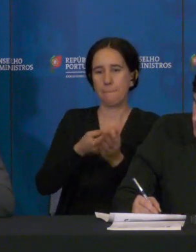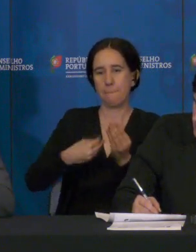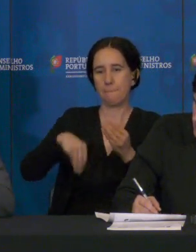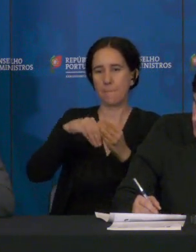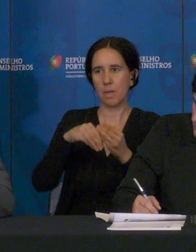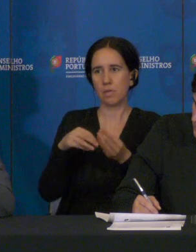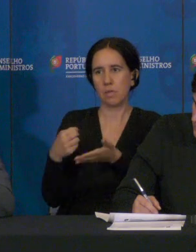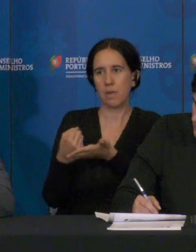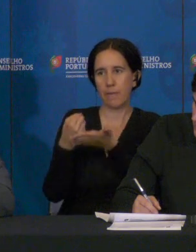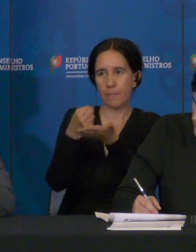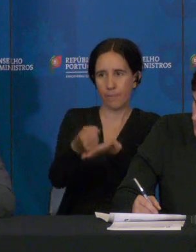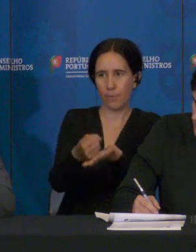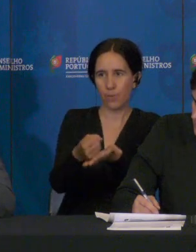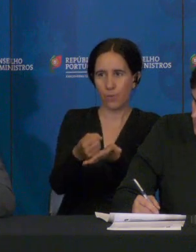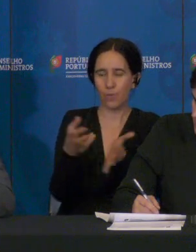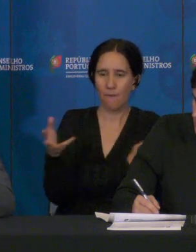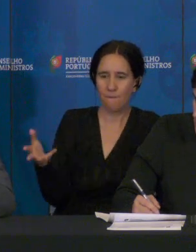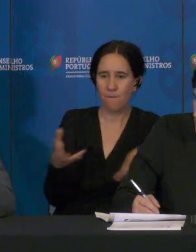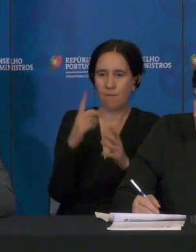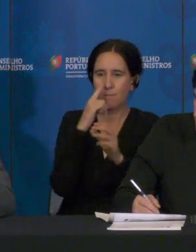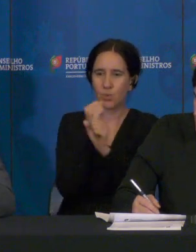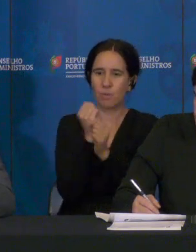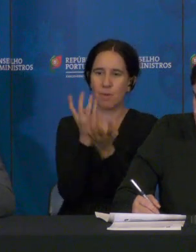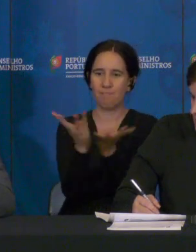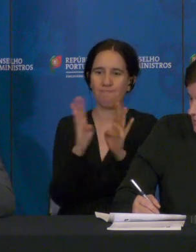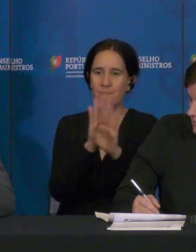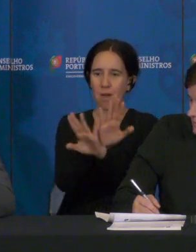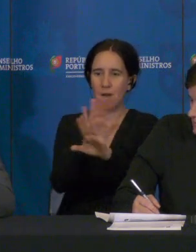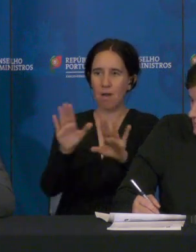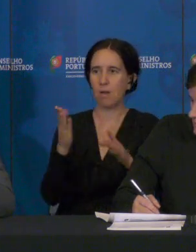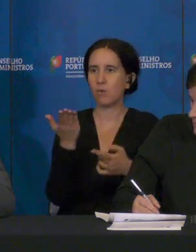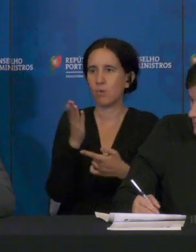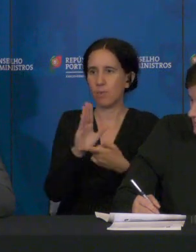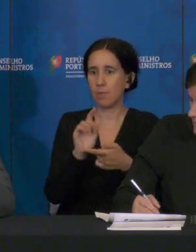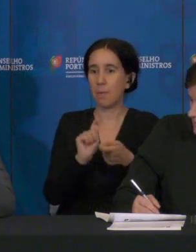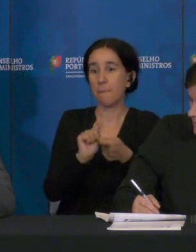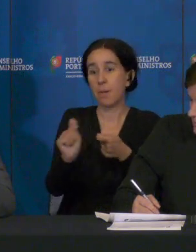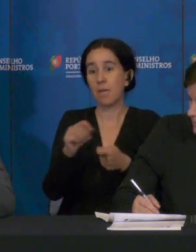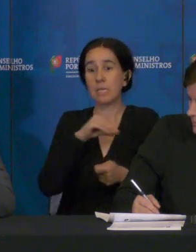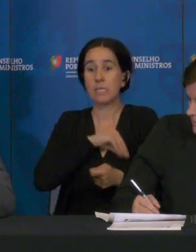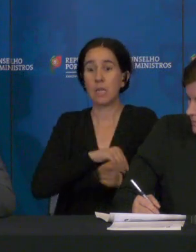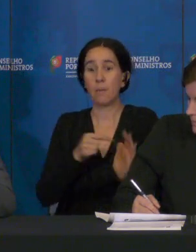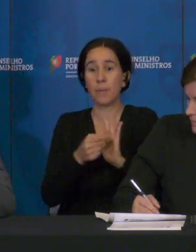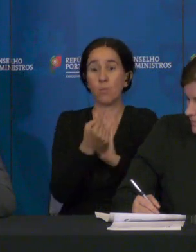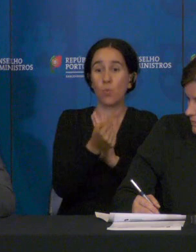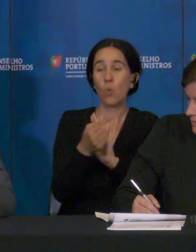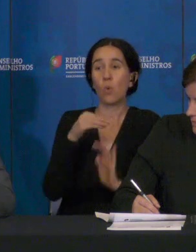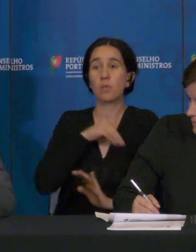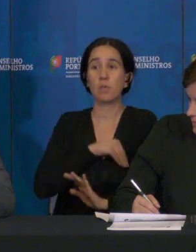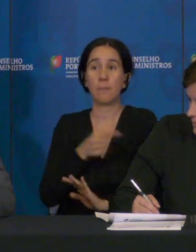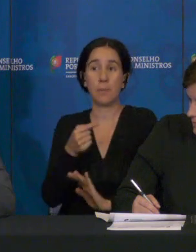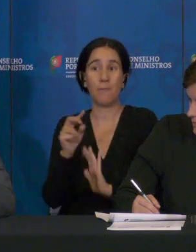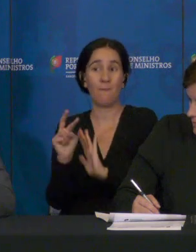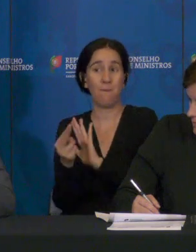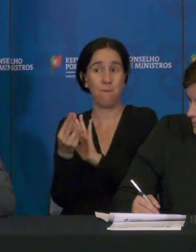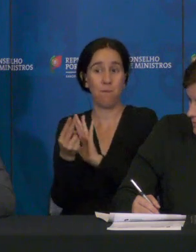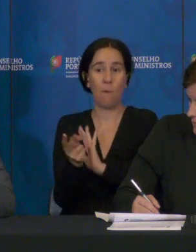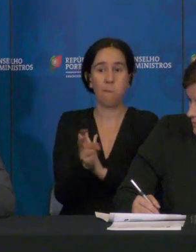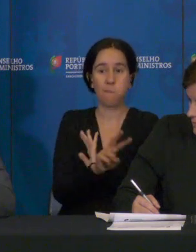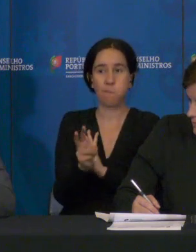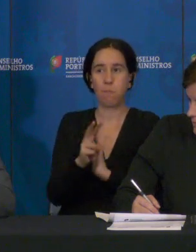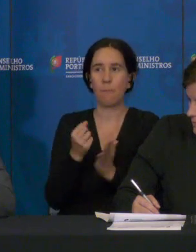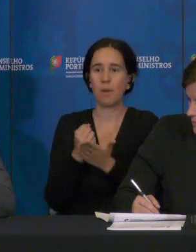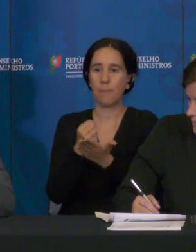para apoio à manutenção dos postos de trabalho, nomeadamente o pagamento ou de um salário mínimo ou dois salários mínimos para